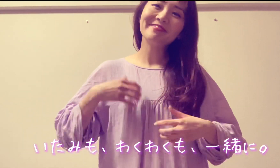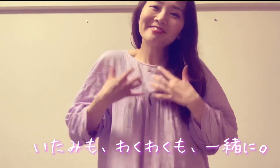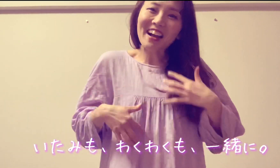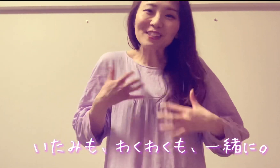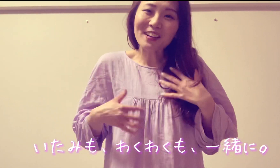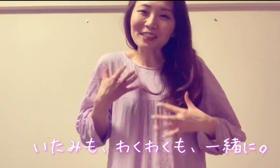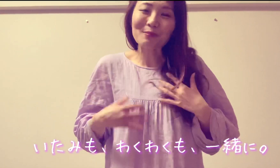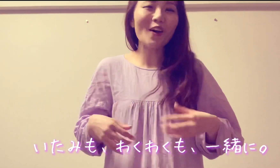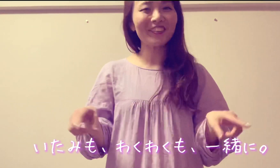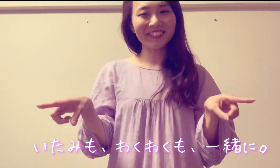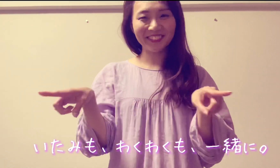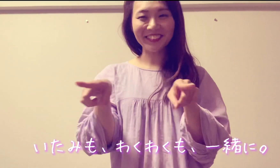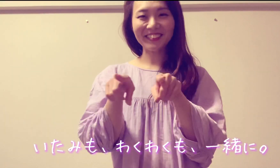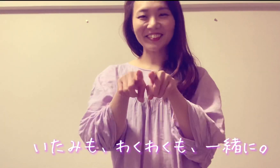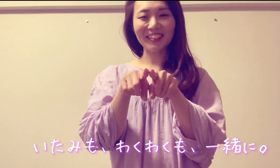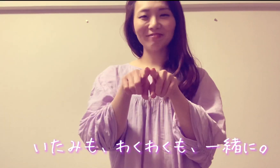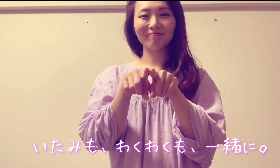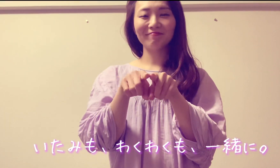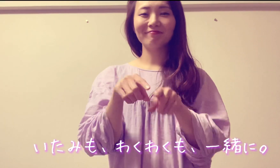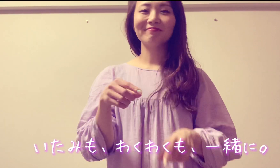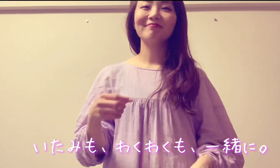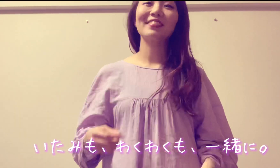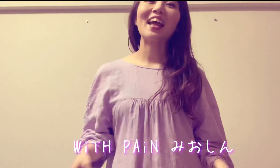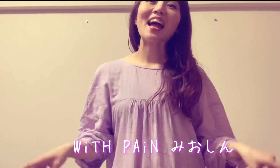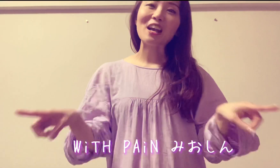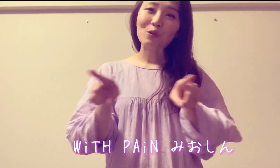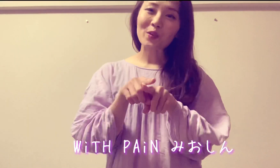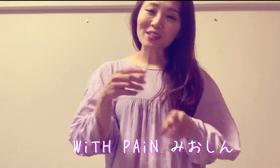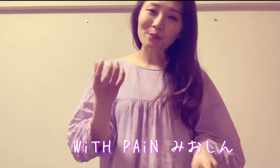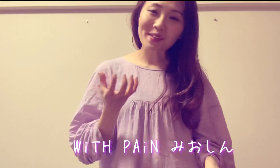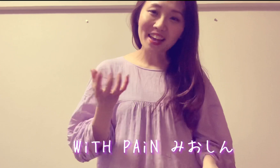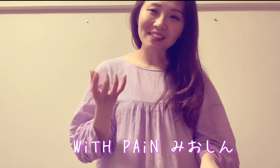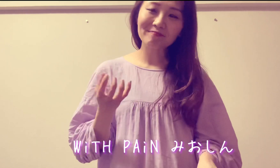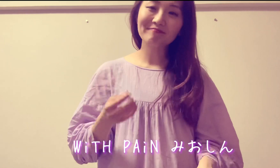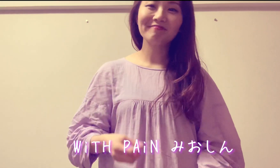でも答えが欲しくて